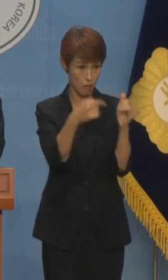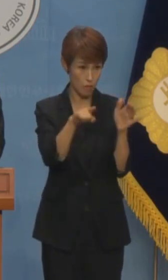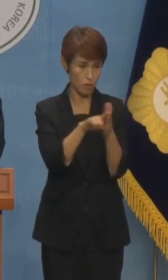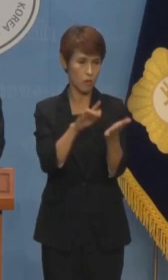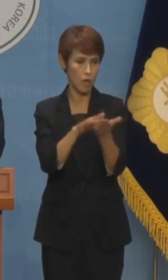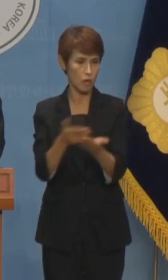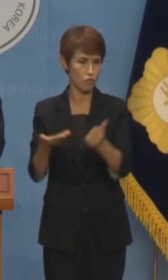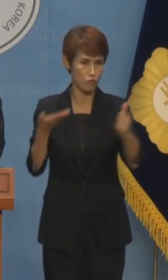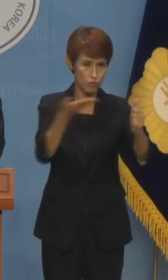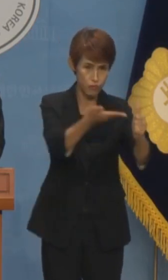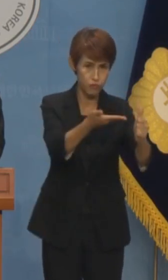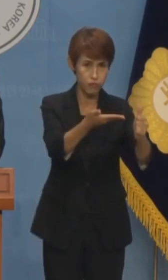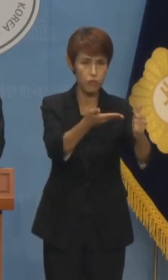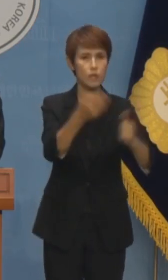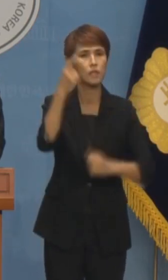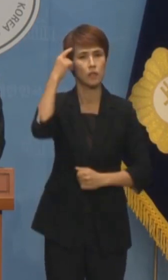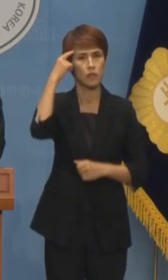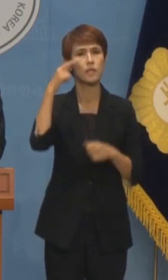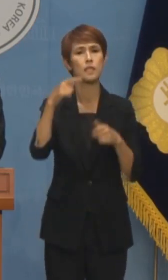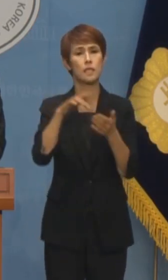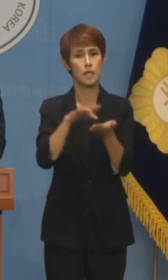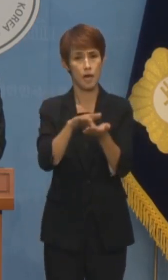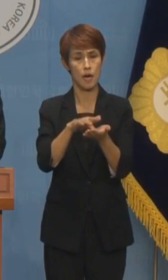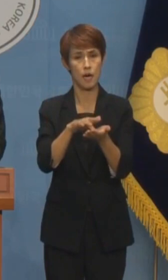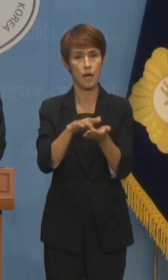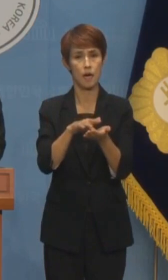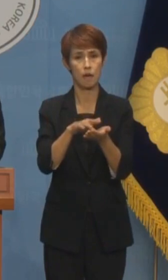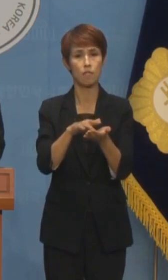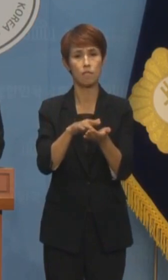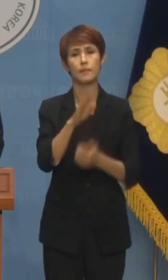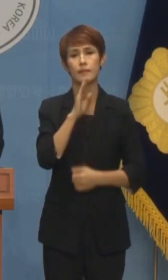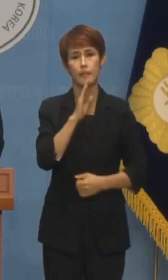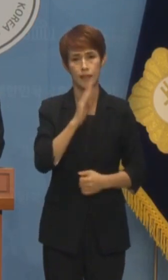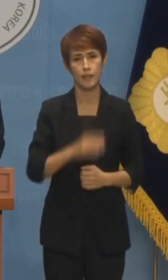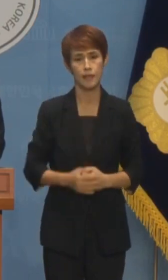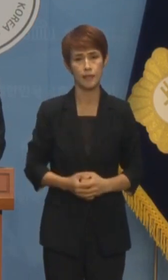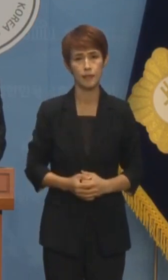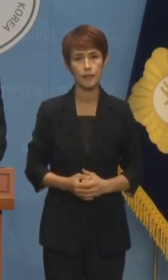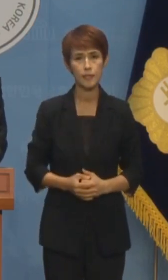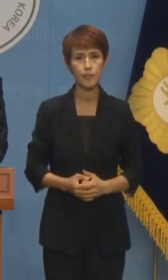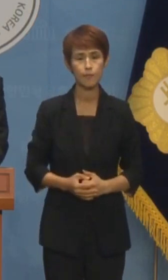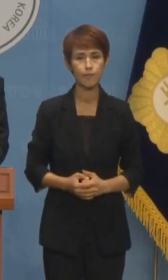투약해야 하는 향정신성 의약품을 강조하고 싶습니다.